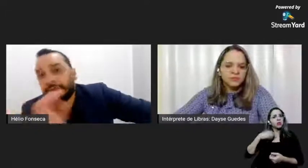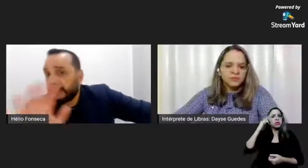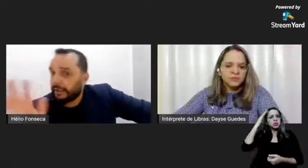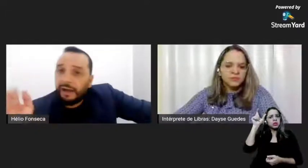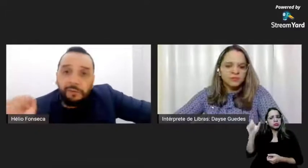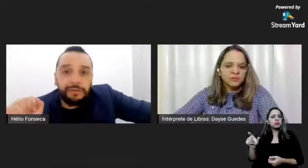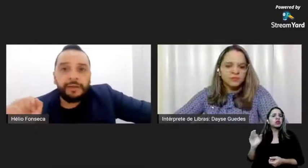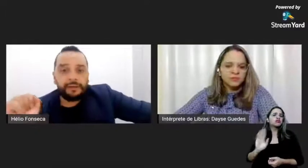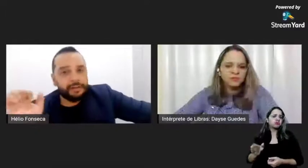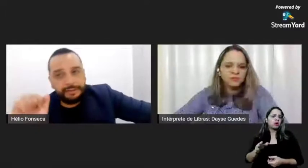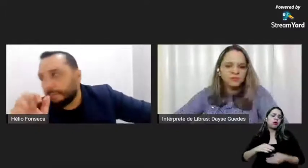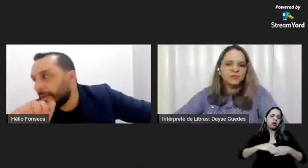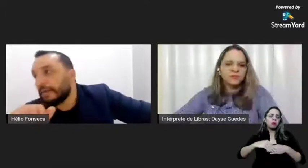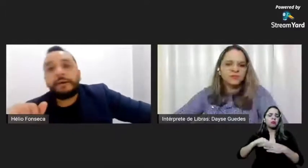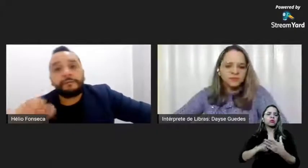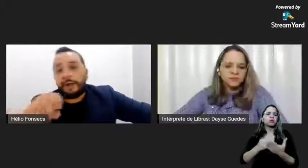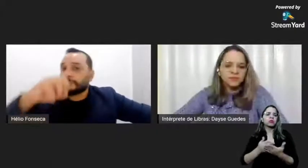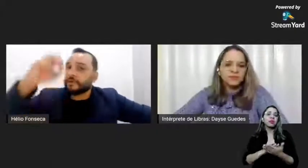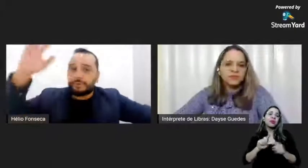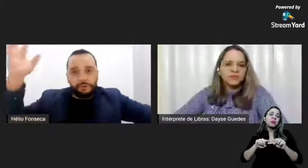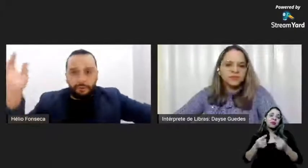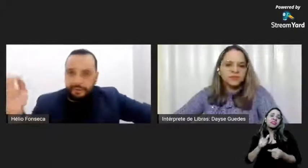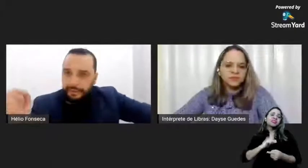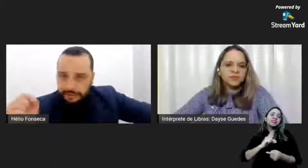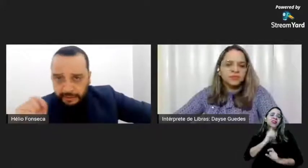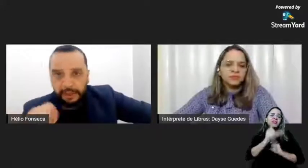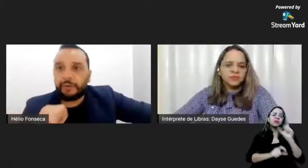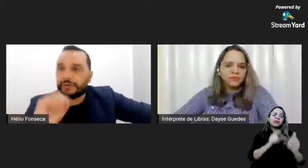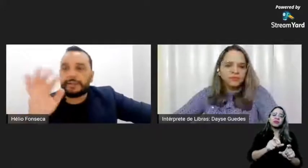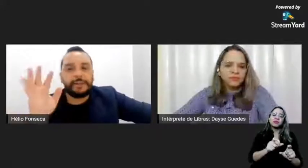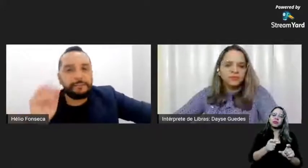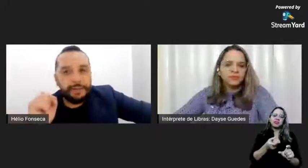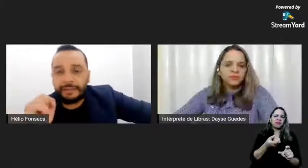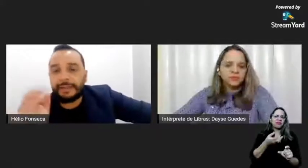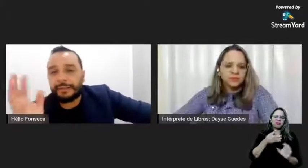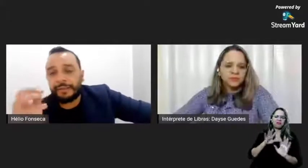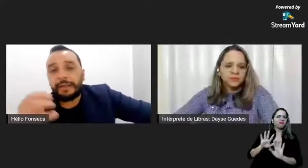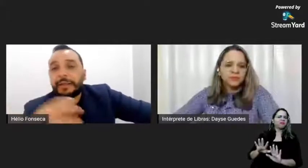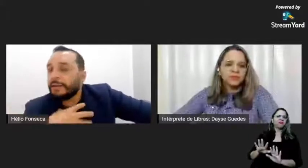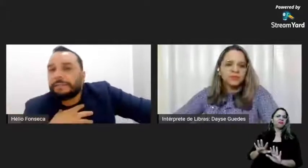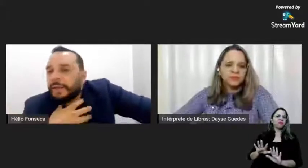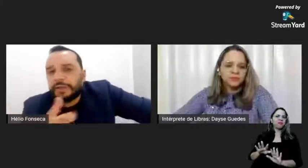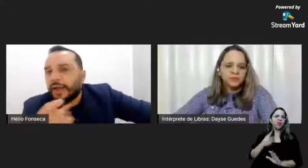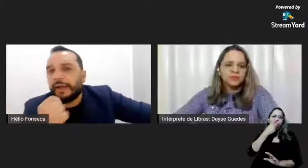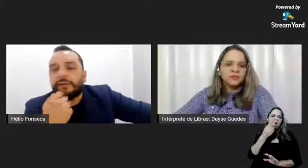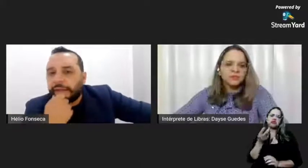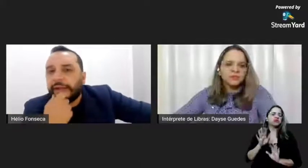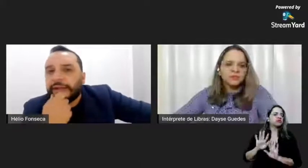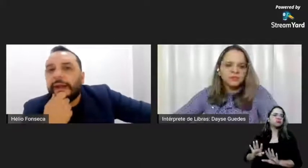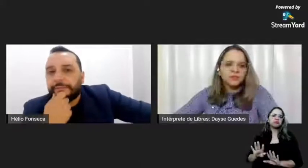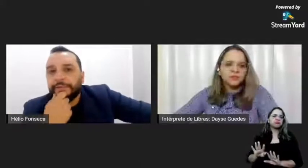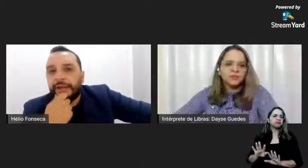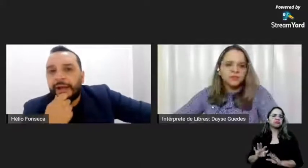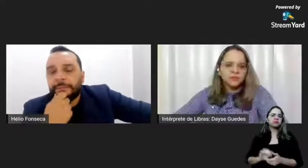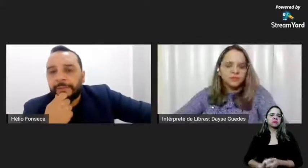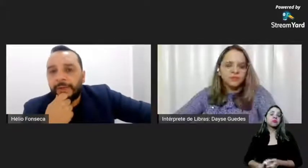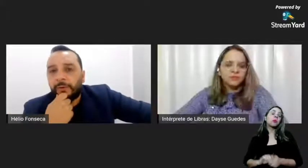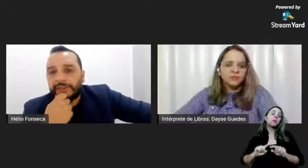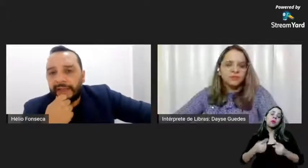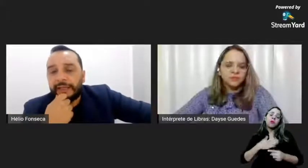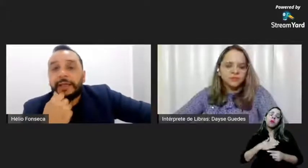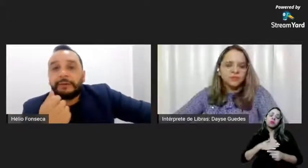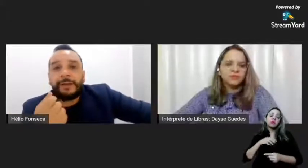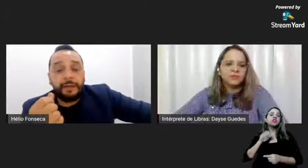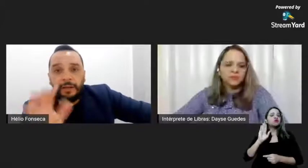uma galera que fala que não. Tem que saber vários tipos de comunicação, tem que saber. Para mim, ele já é um guia-intérprete, tá?